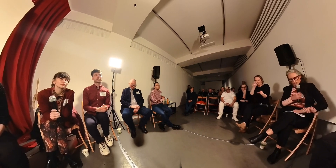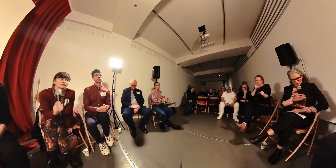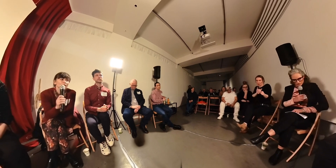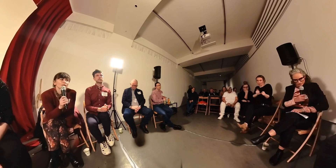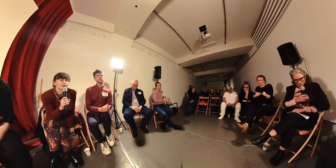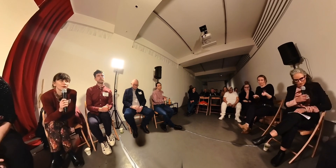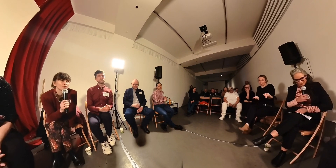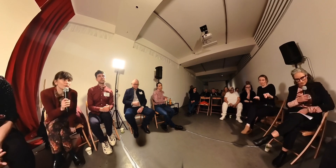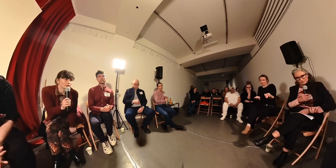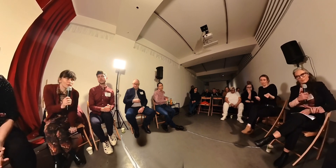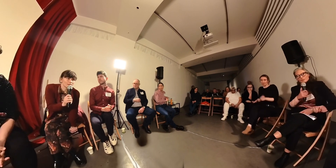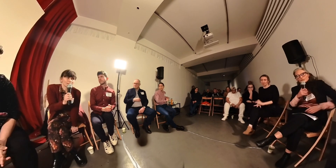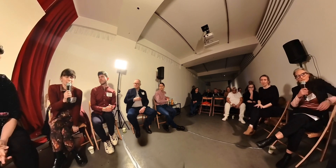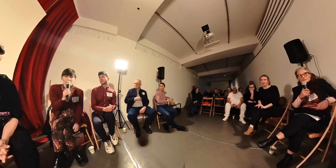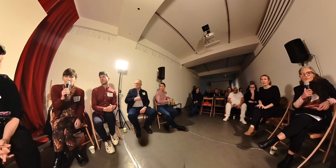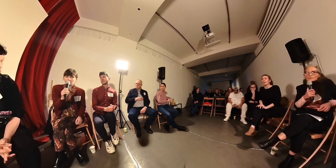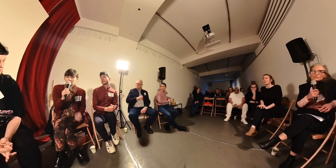akcentováno.